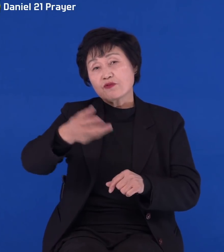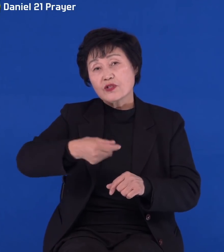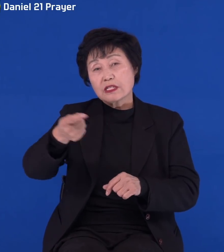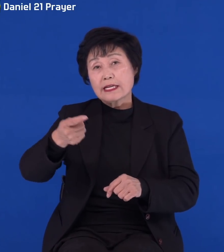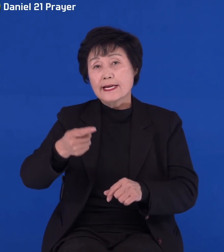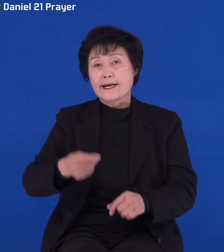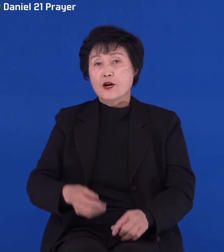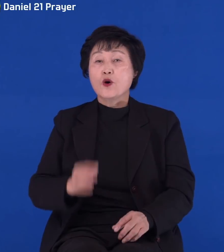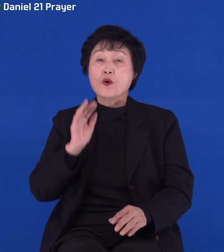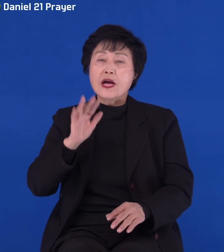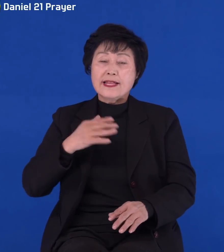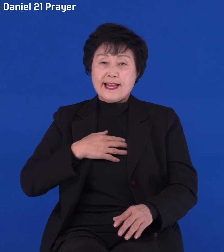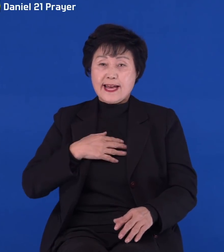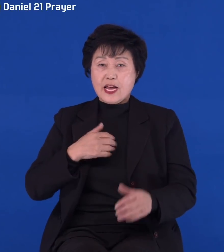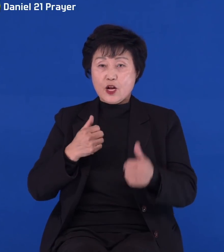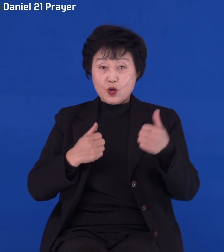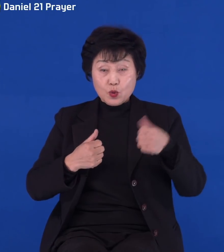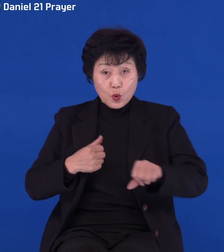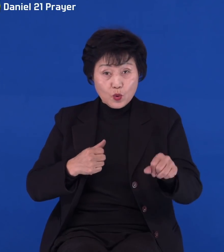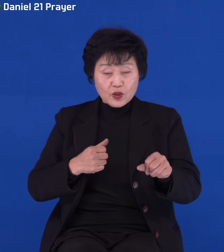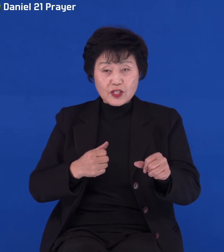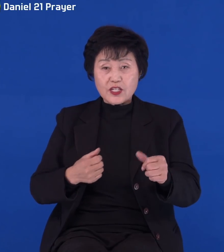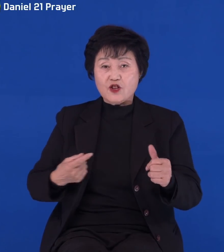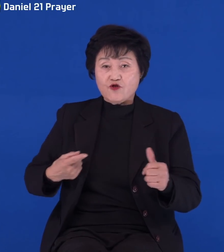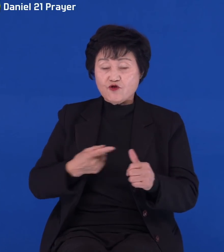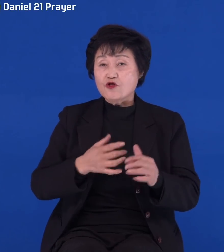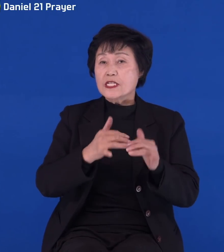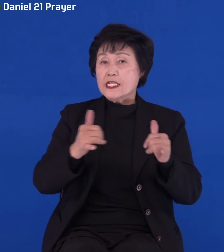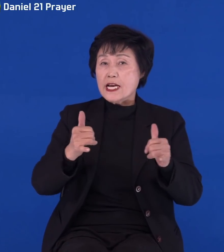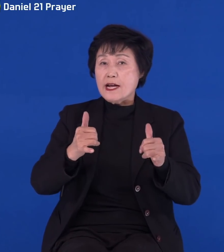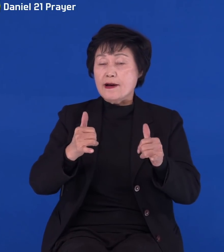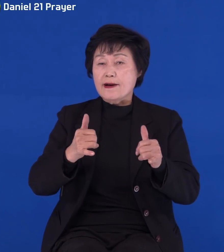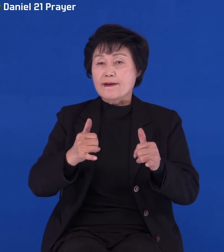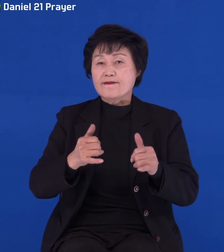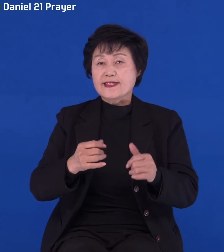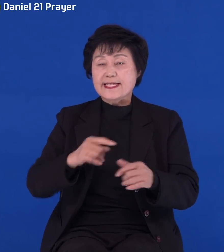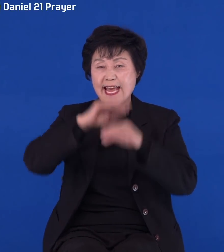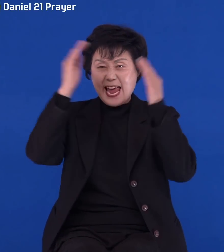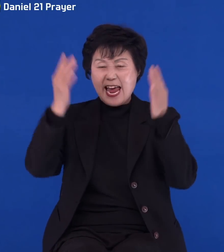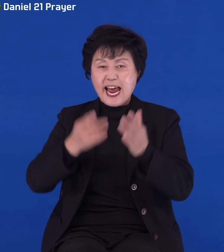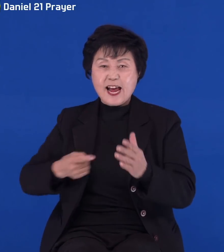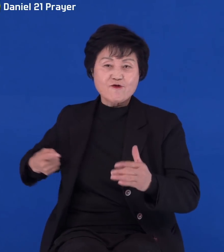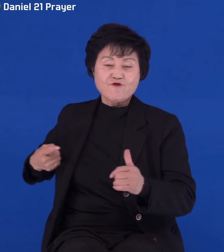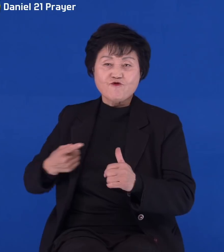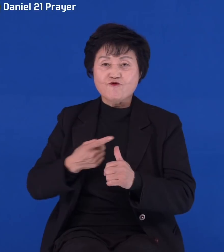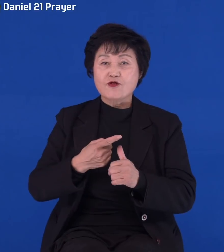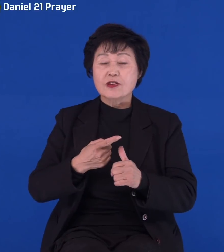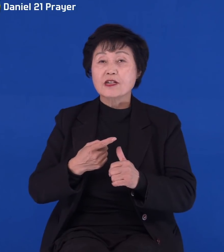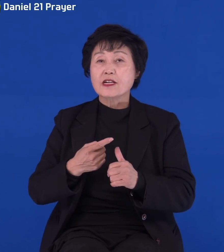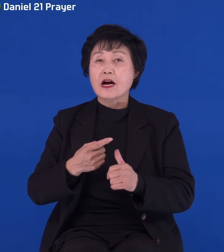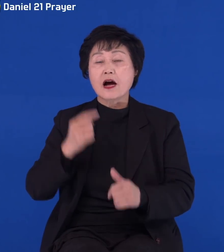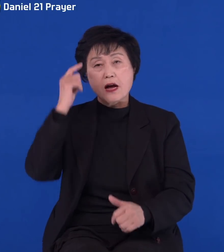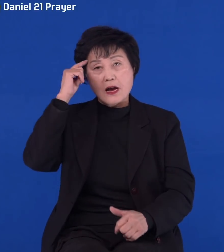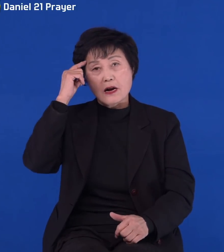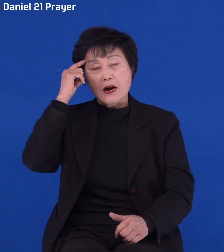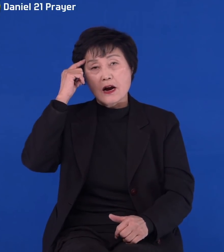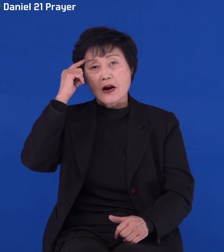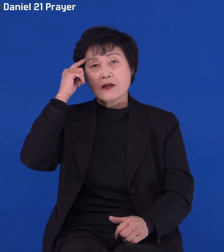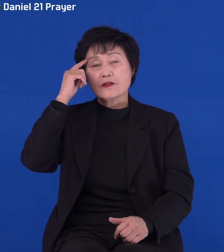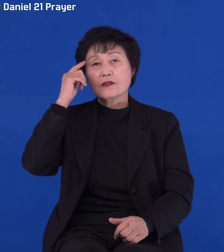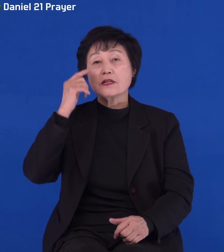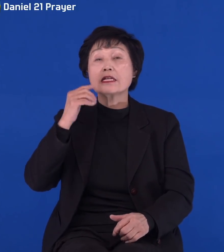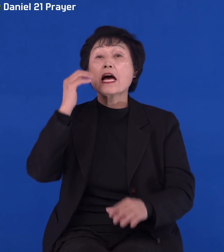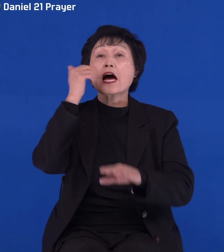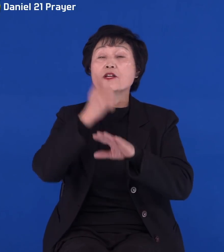또 자살로 판별이 됐거든요. 가짜 증인들, 거짓 경찰관들. 근데 하나님의 은혜로 나중에 다